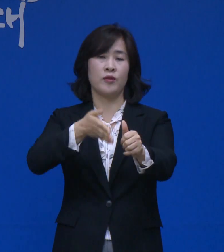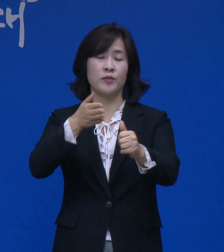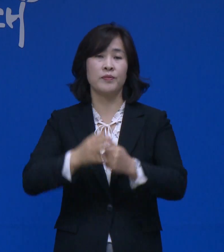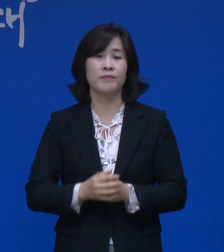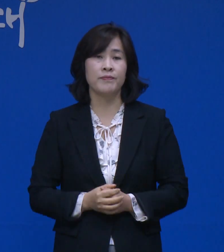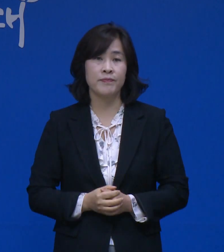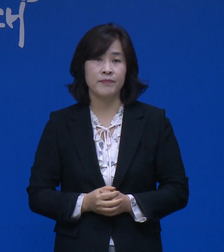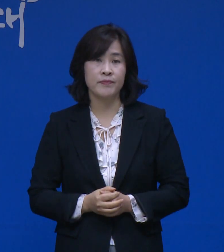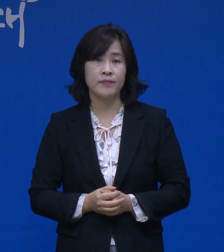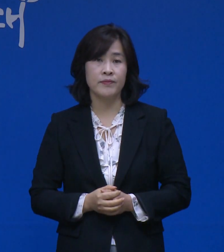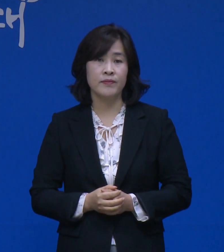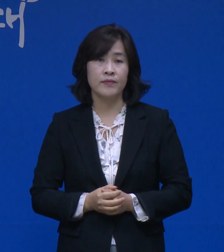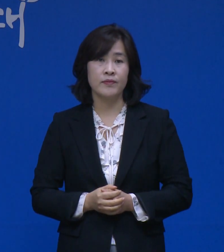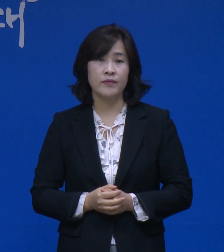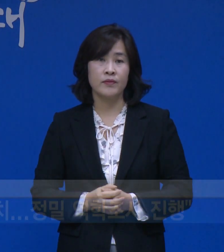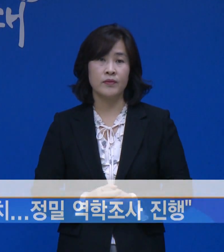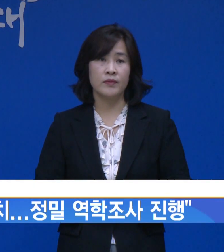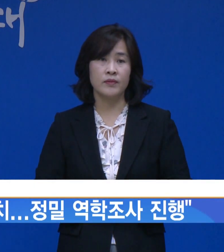바랍니다.